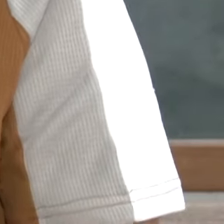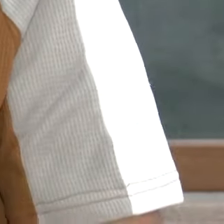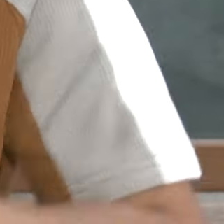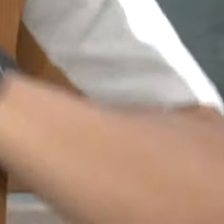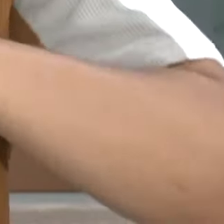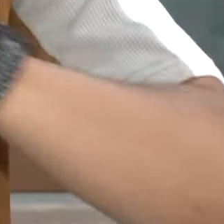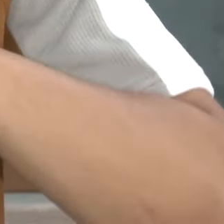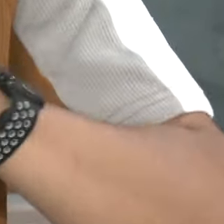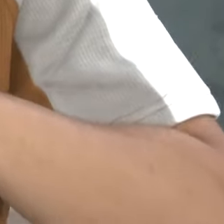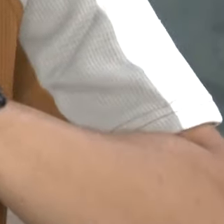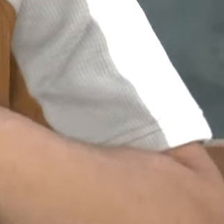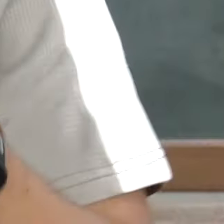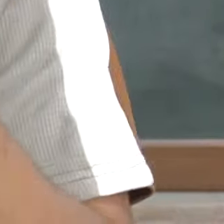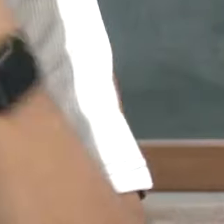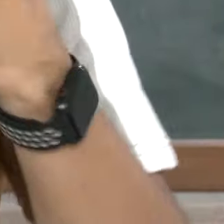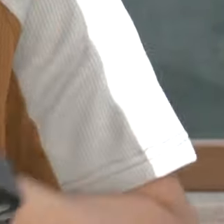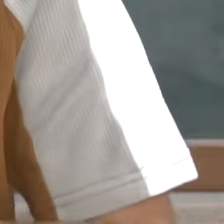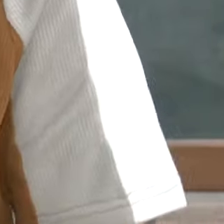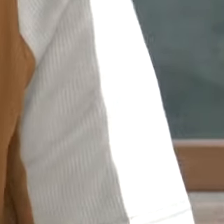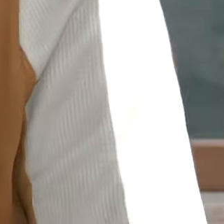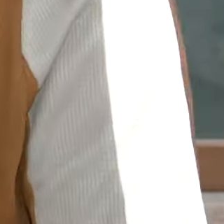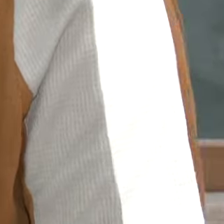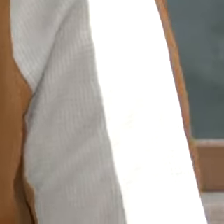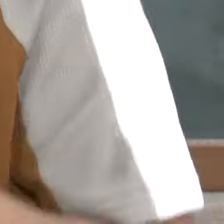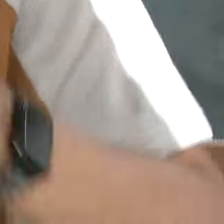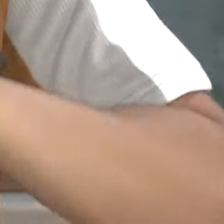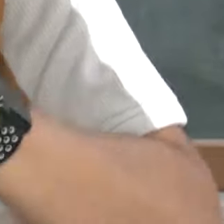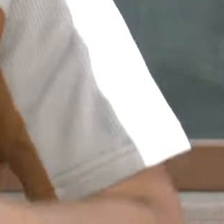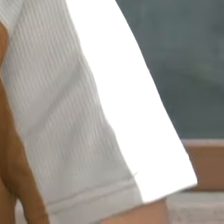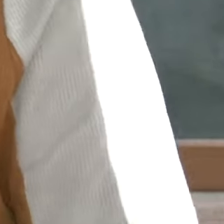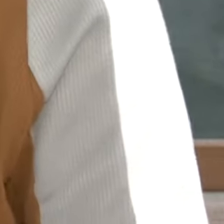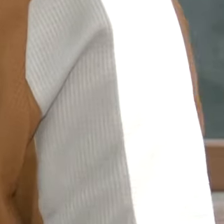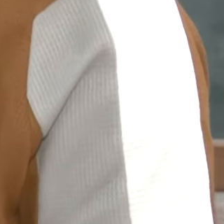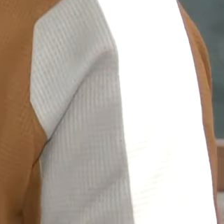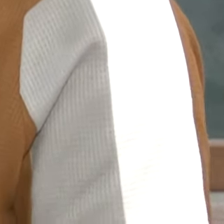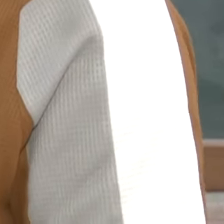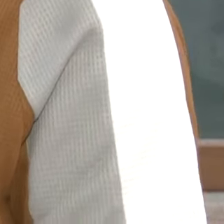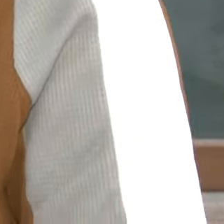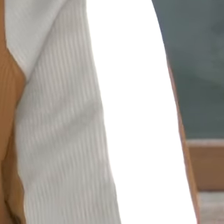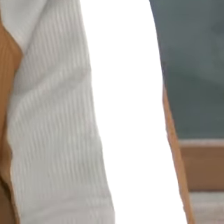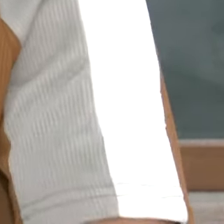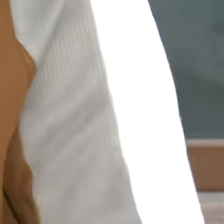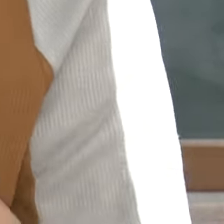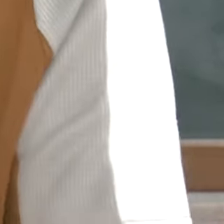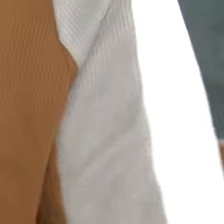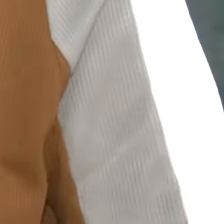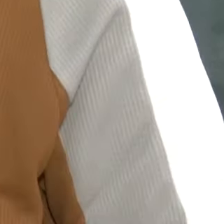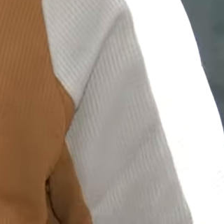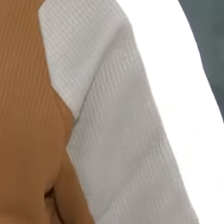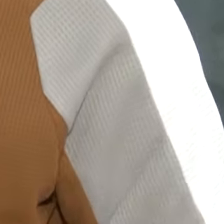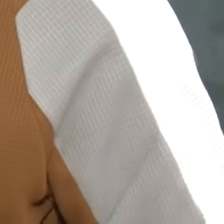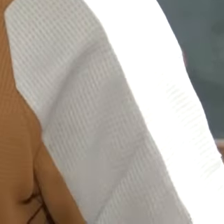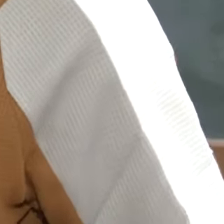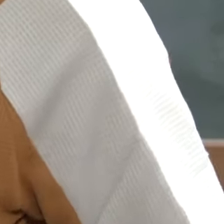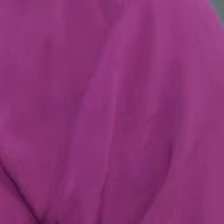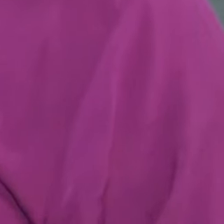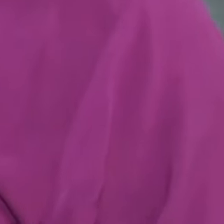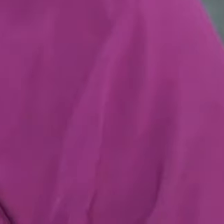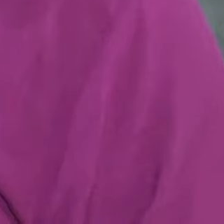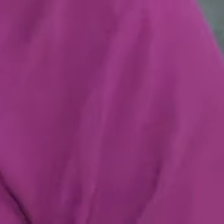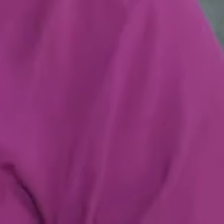mais fácil para se comunicar, para falar, para se referir a determinada pessoa. Então, para ganhar tempo, a gente dá um sinal mesmo que a pessoa não